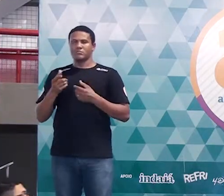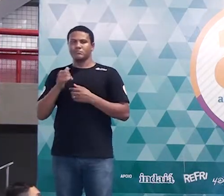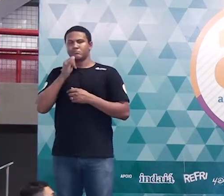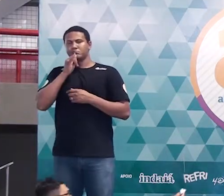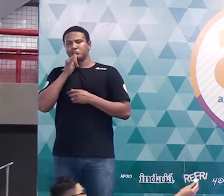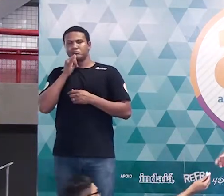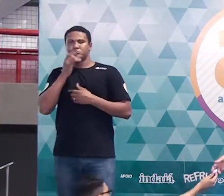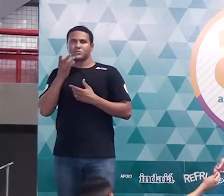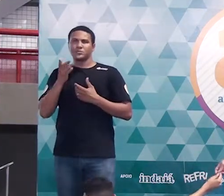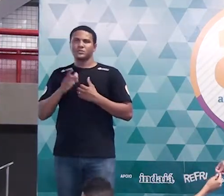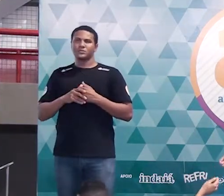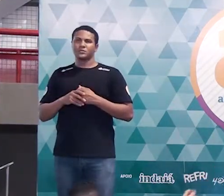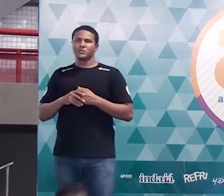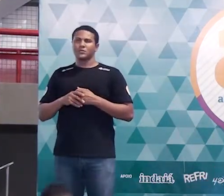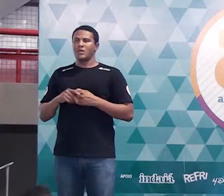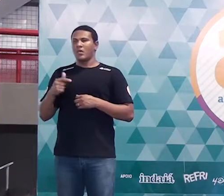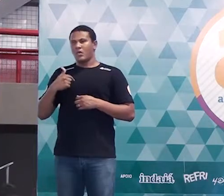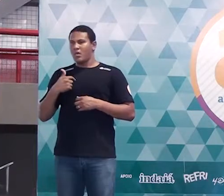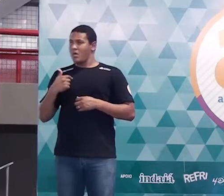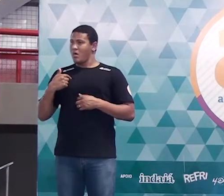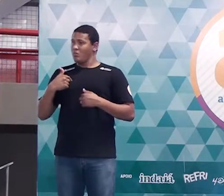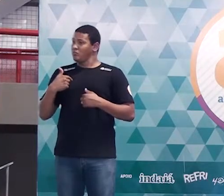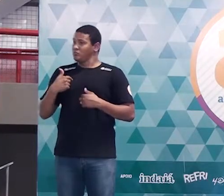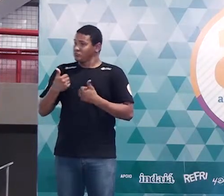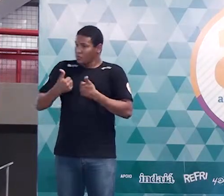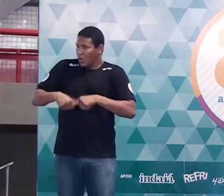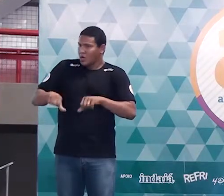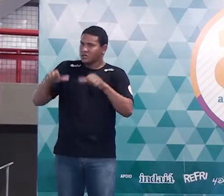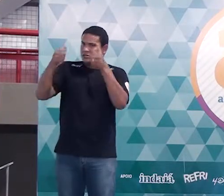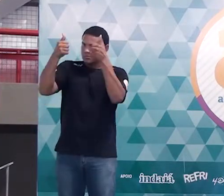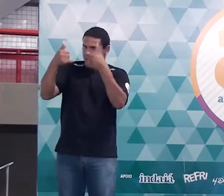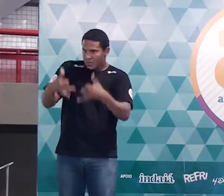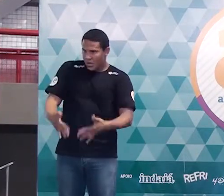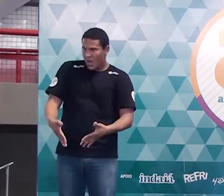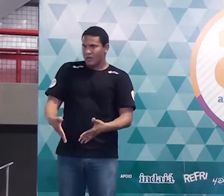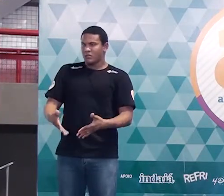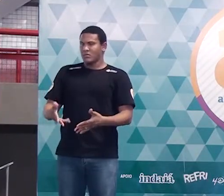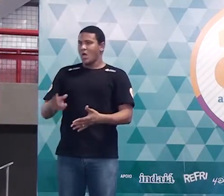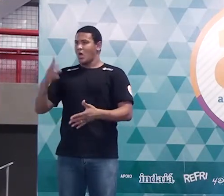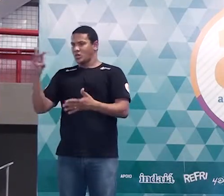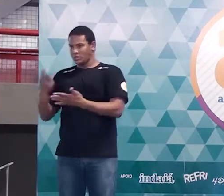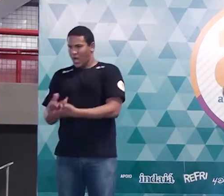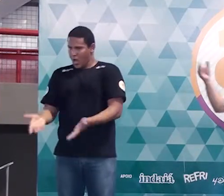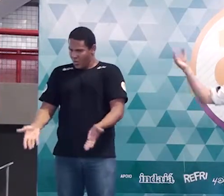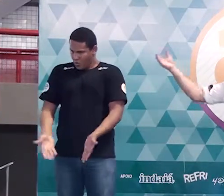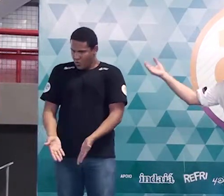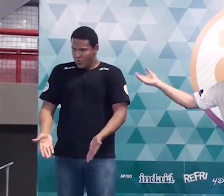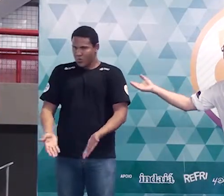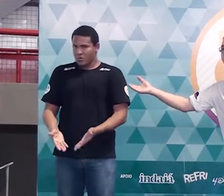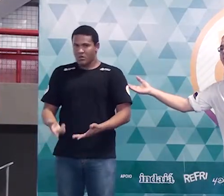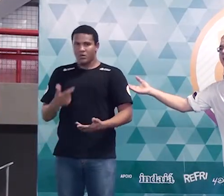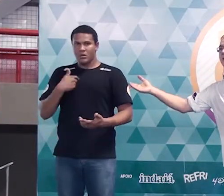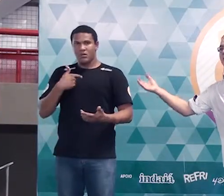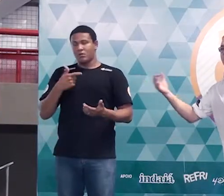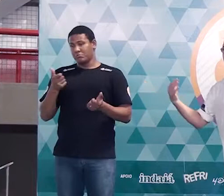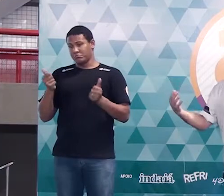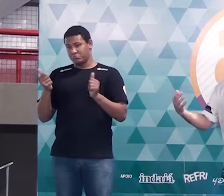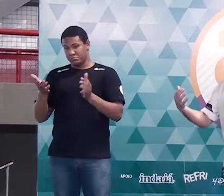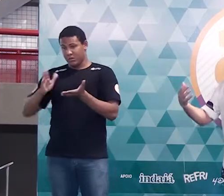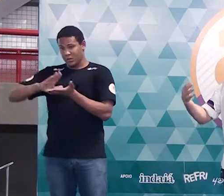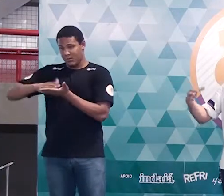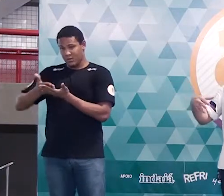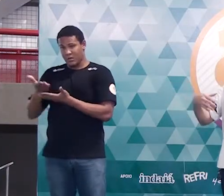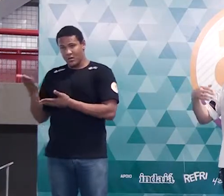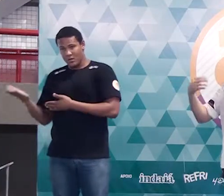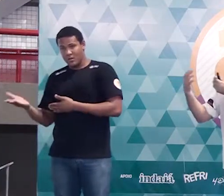eu estou explicando, porque está acontecendo agora, e o meu colega